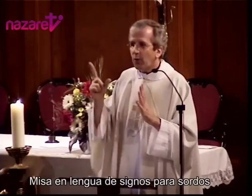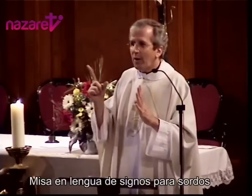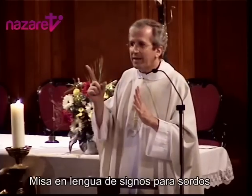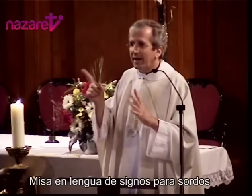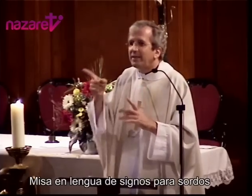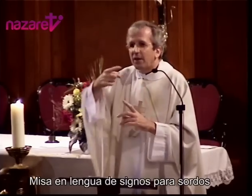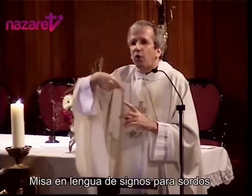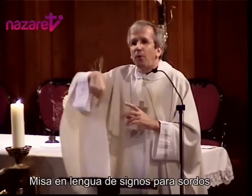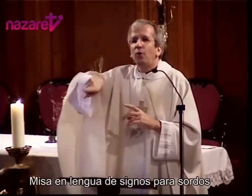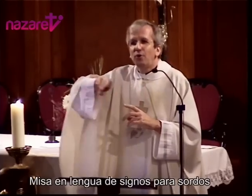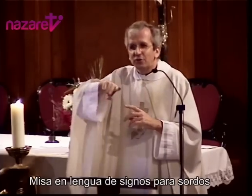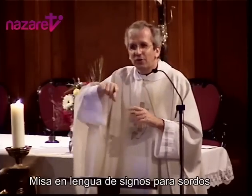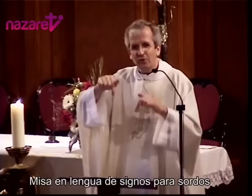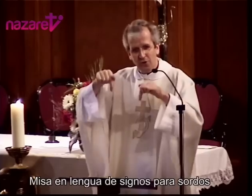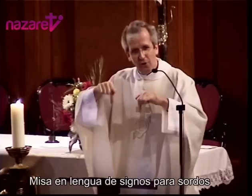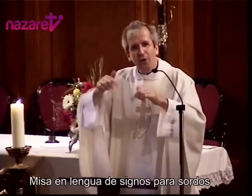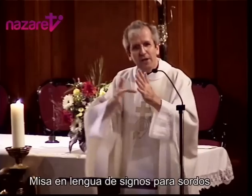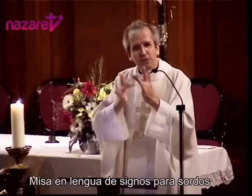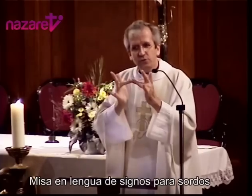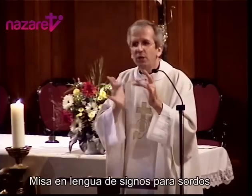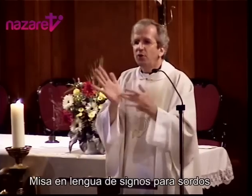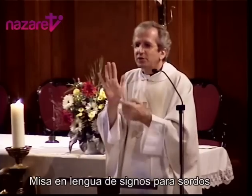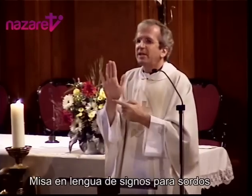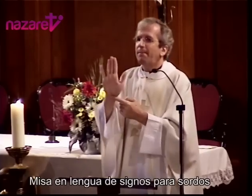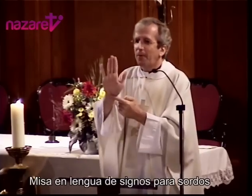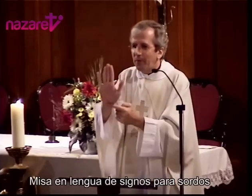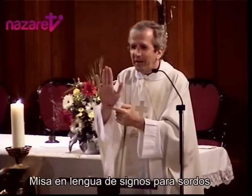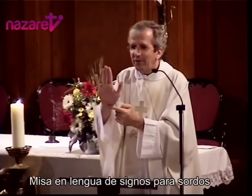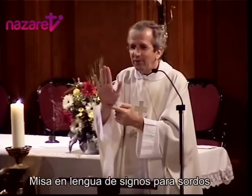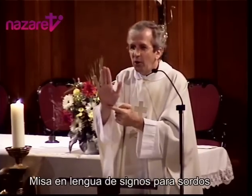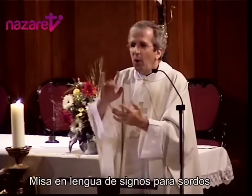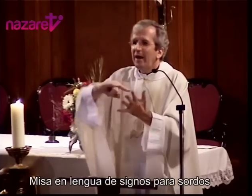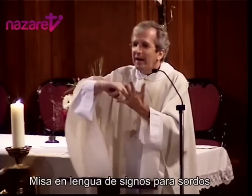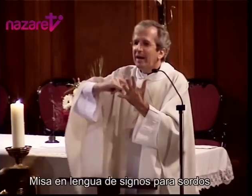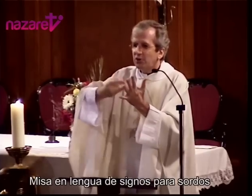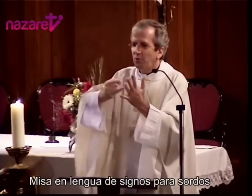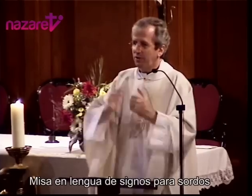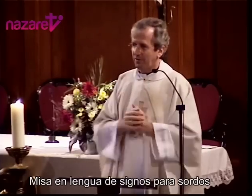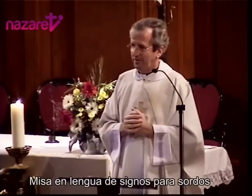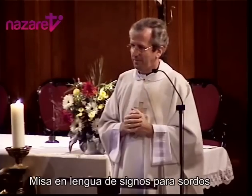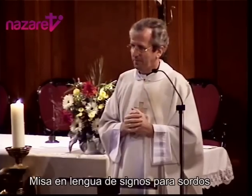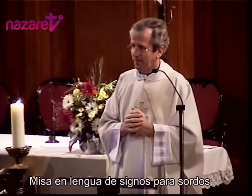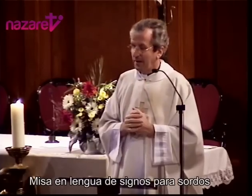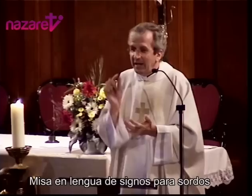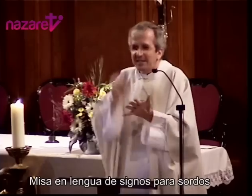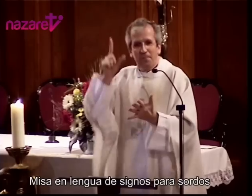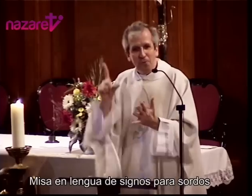cuenta de cómo nosotros hoy Jesús nos está proponiendo la solución. Si por un